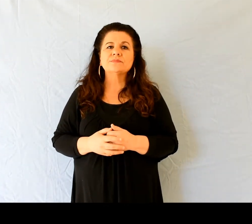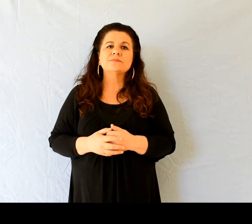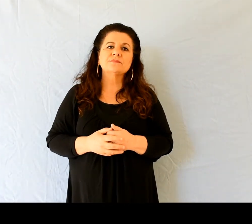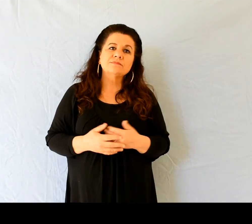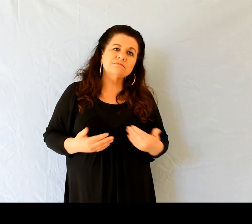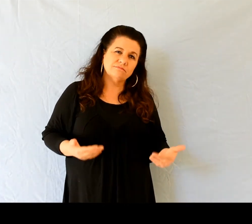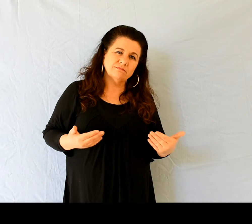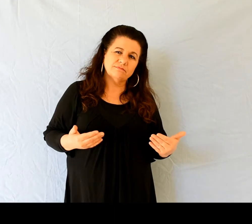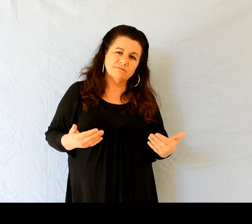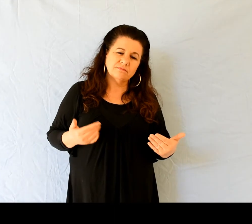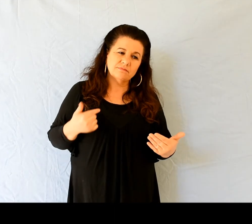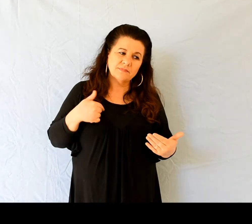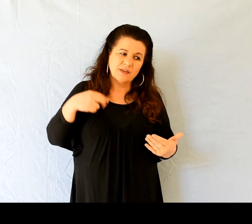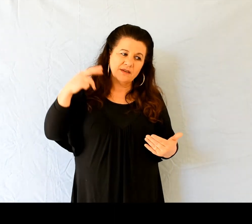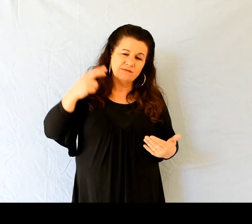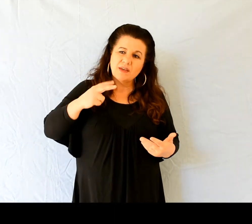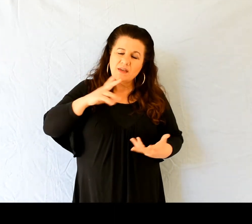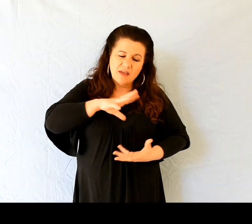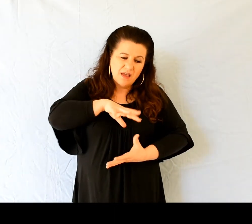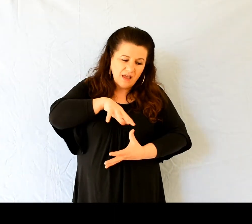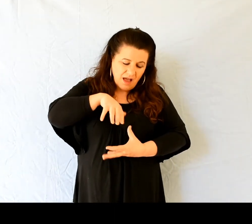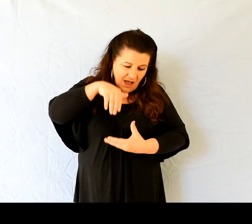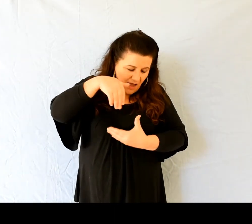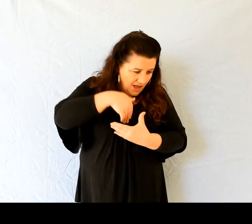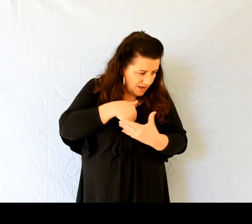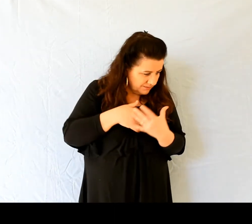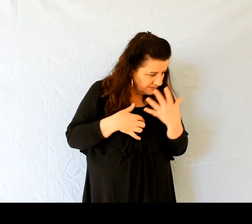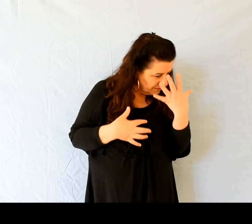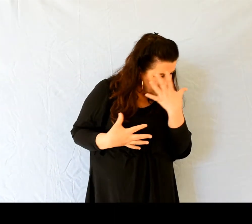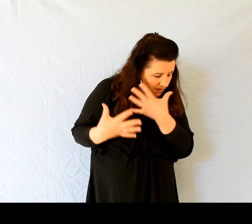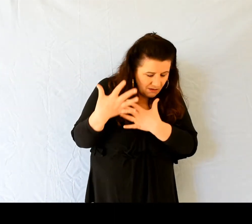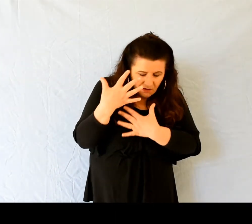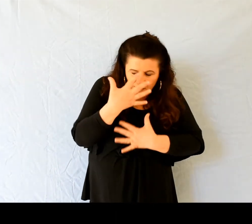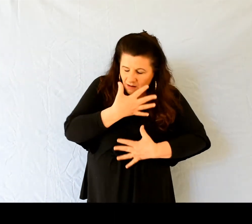Maintenant, mon âme est bouleversée. Que vais-je dire?